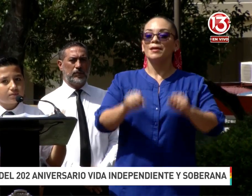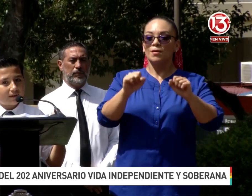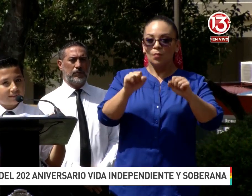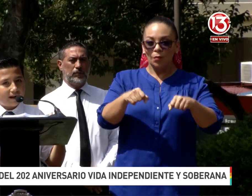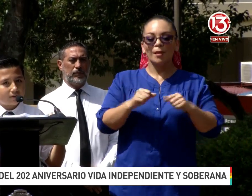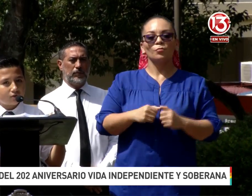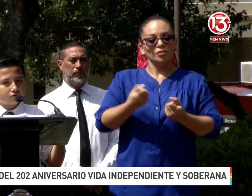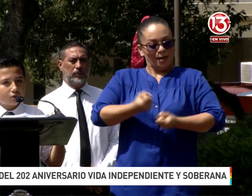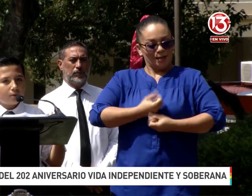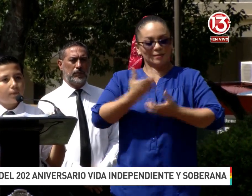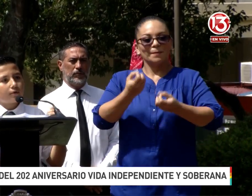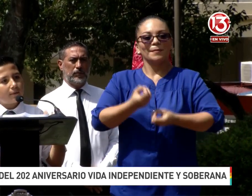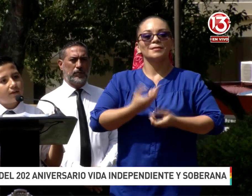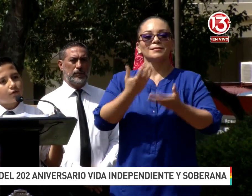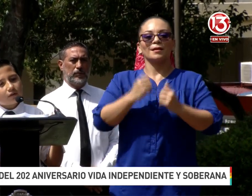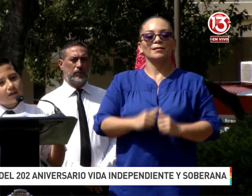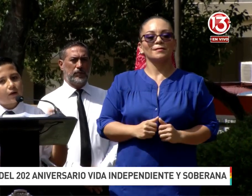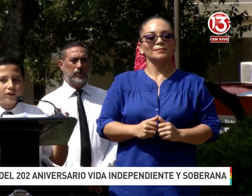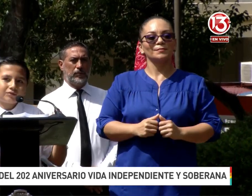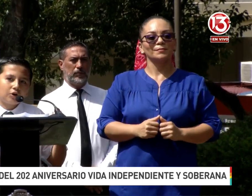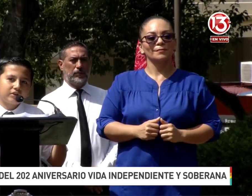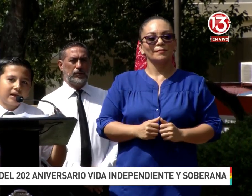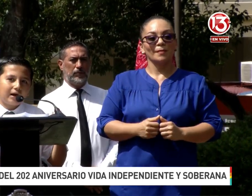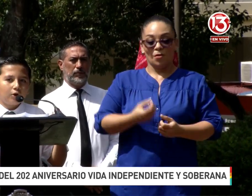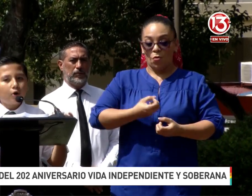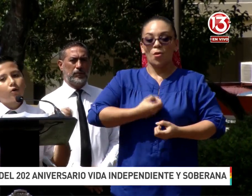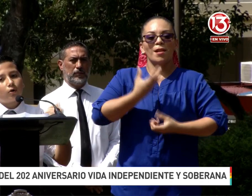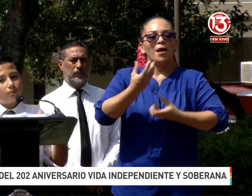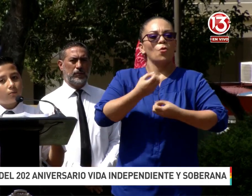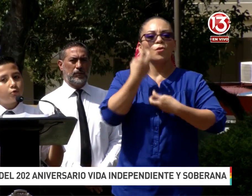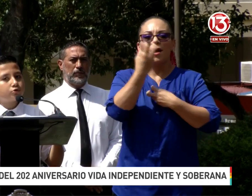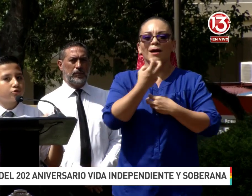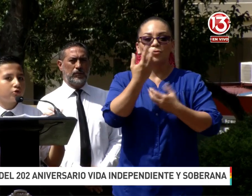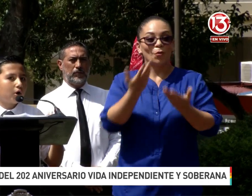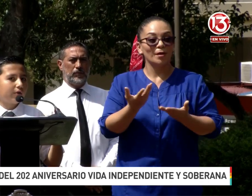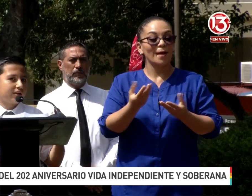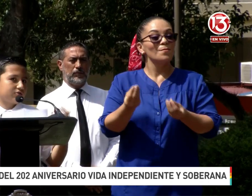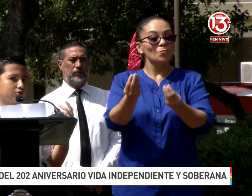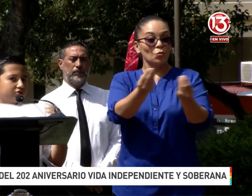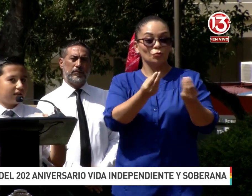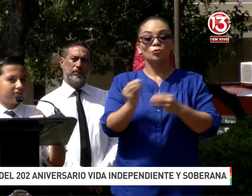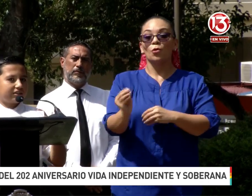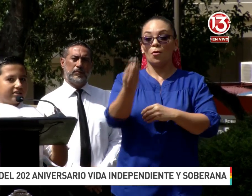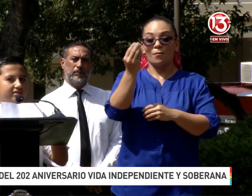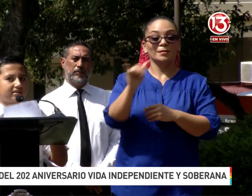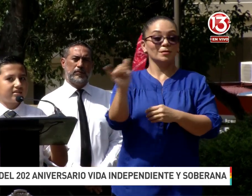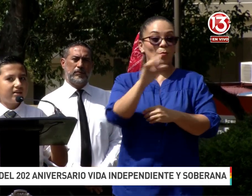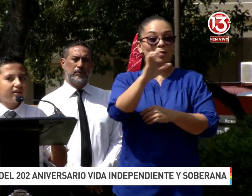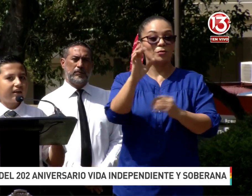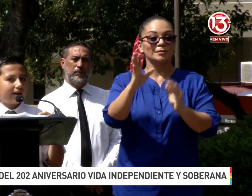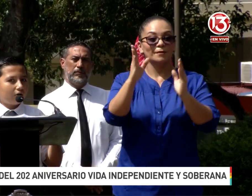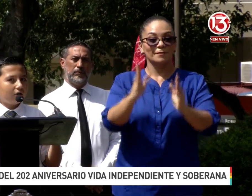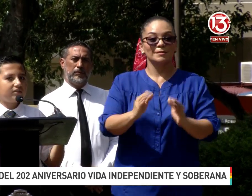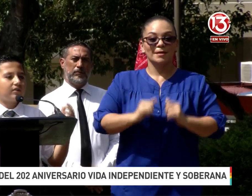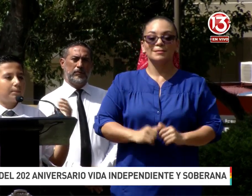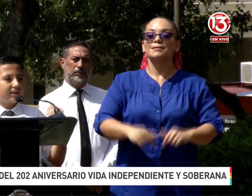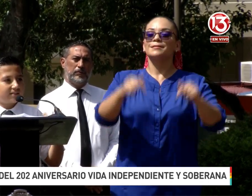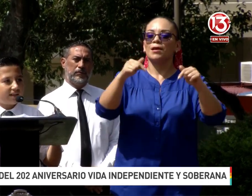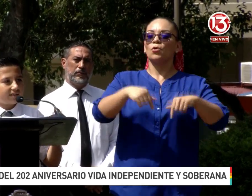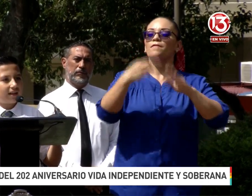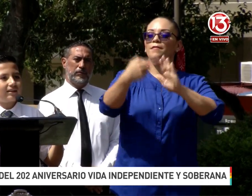podemos expresarnos por medio de la oratoria, o como muchos jóvenes costarricenses que